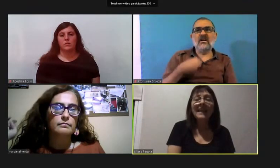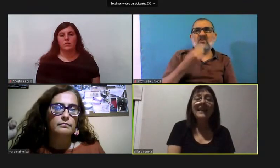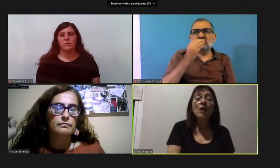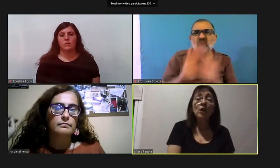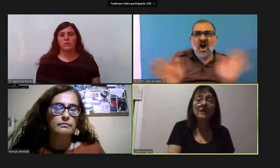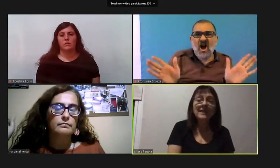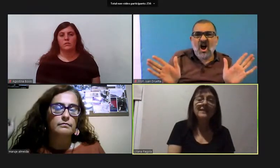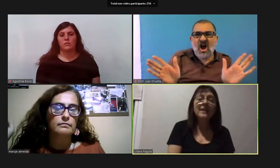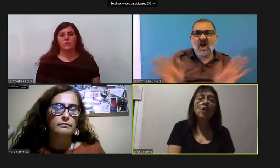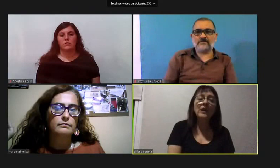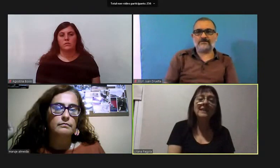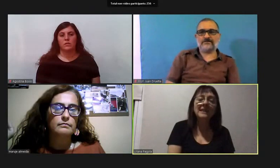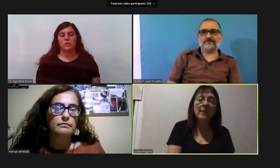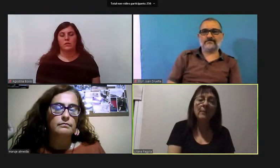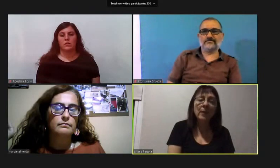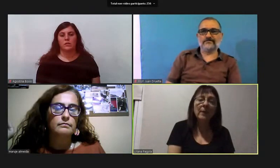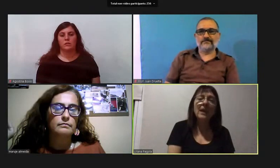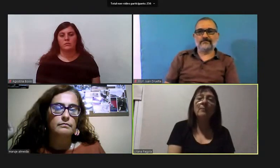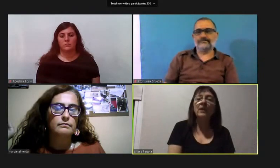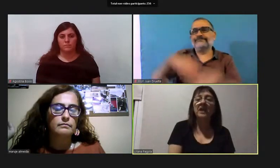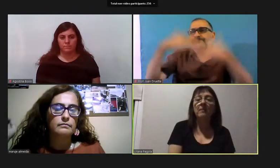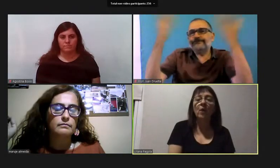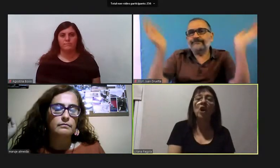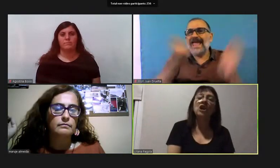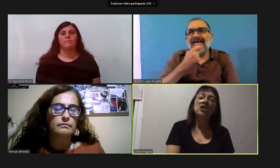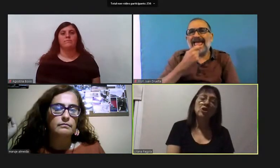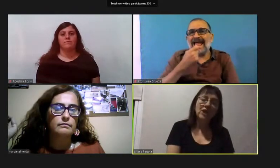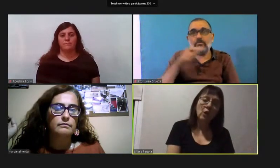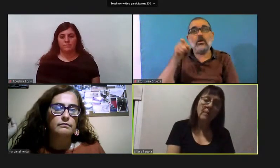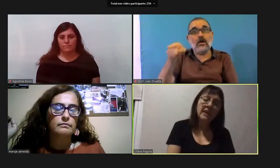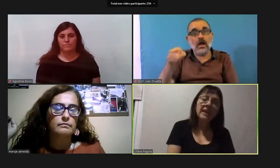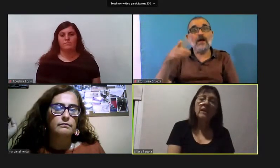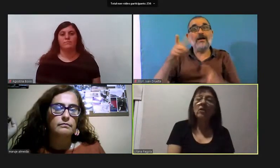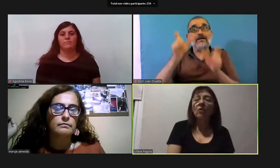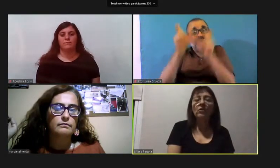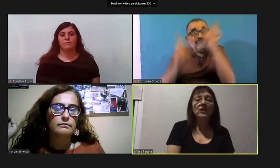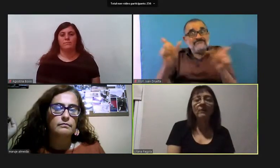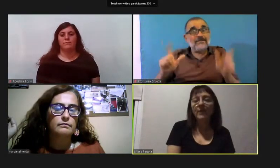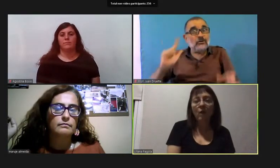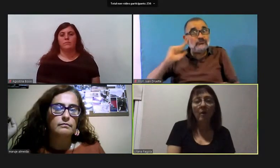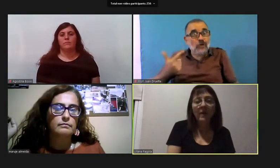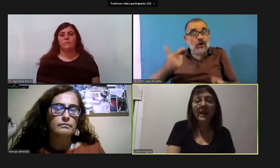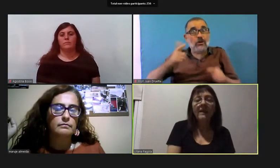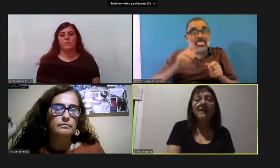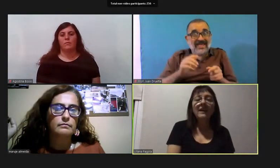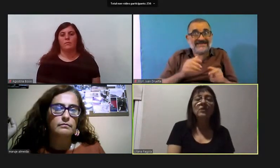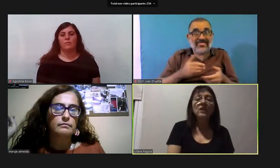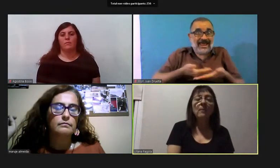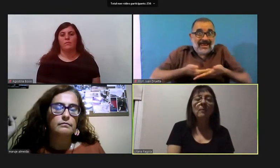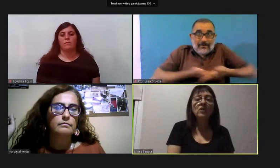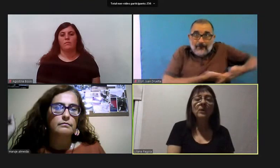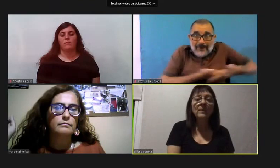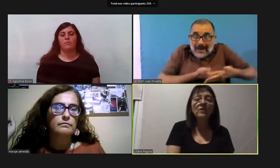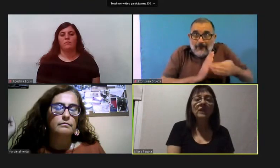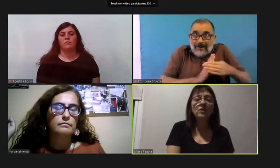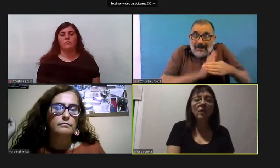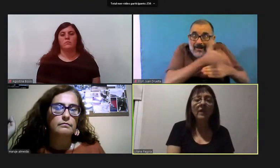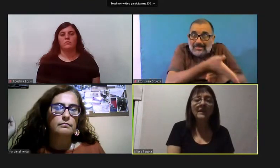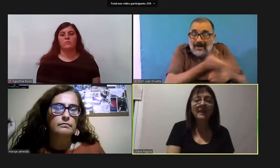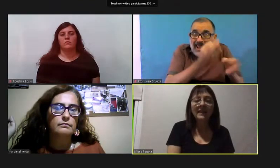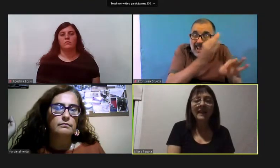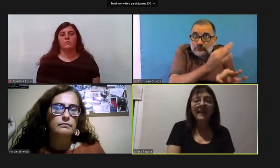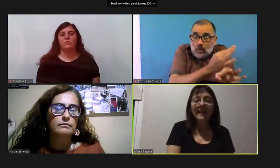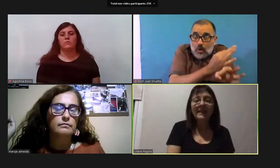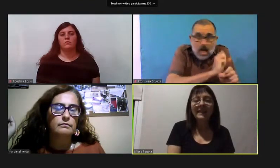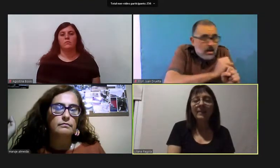manuales que condicen con ese tiempo verbal. Por ejemplo, yo ya comí o ya fui a comer. Entonces, muchas personas